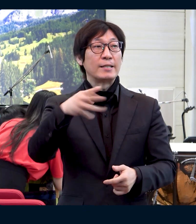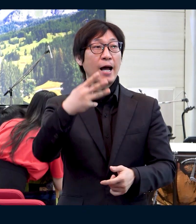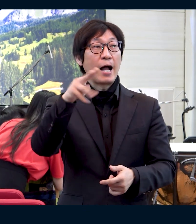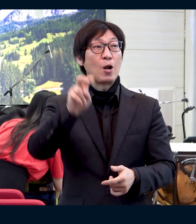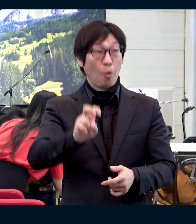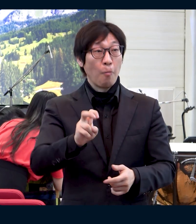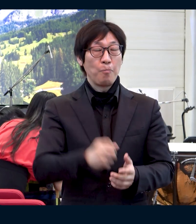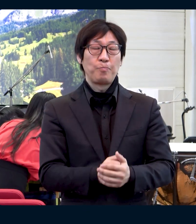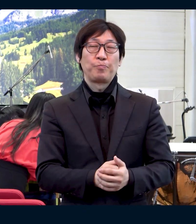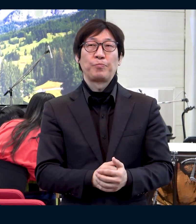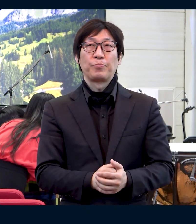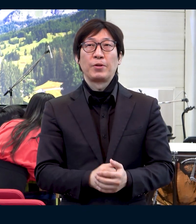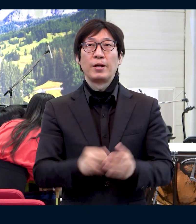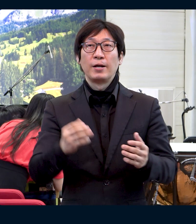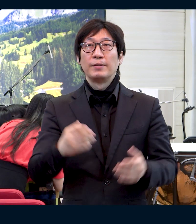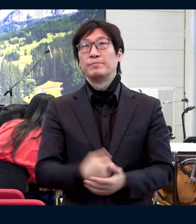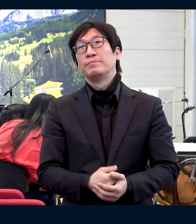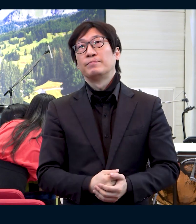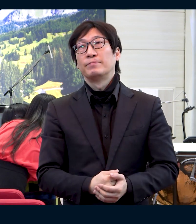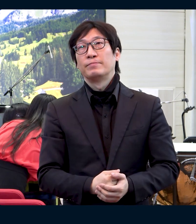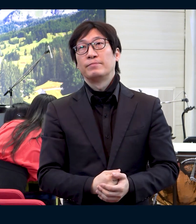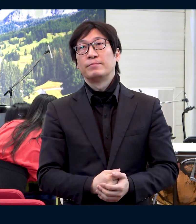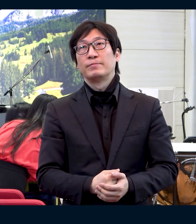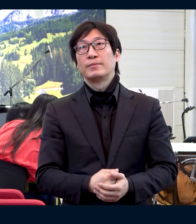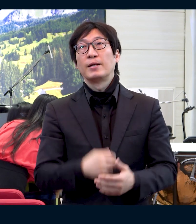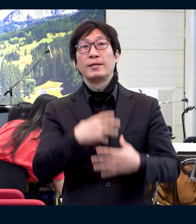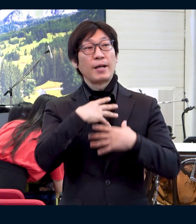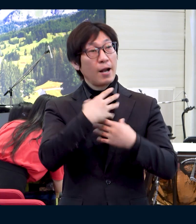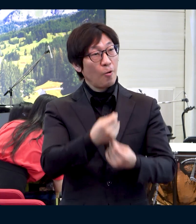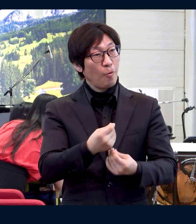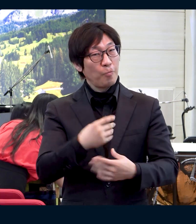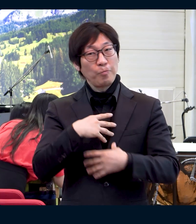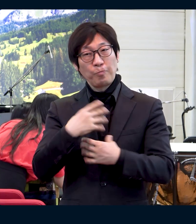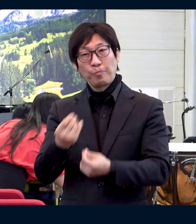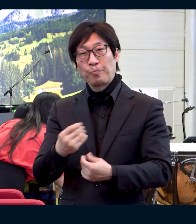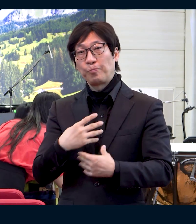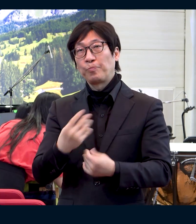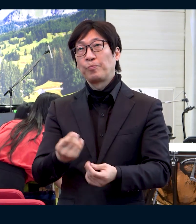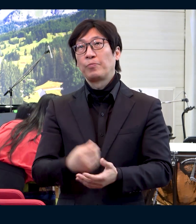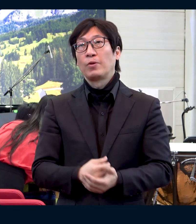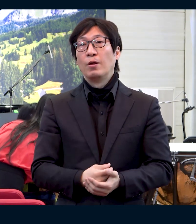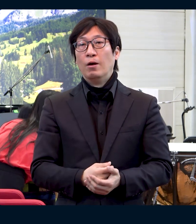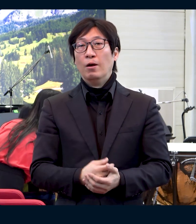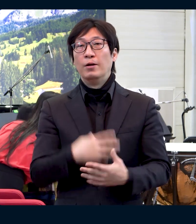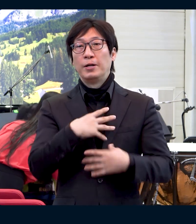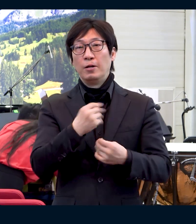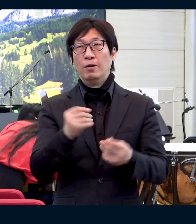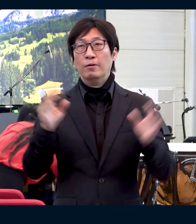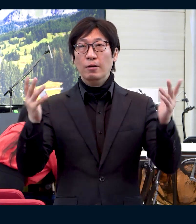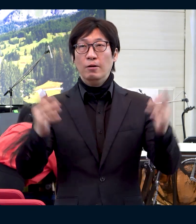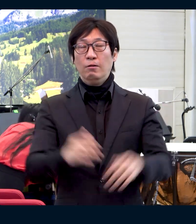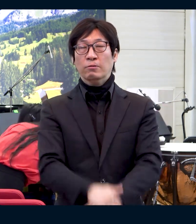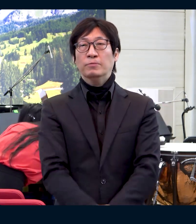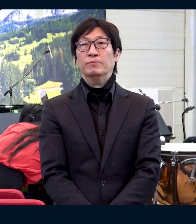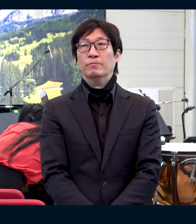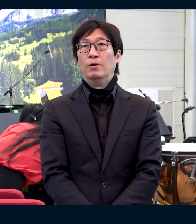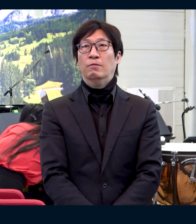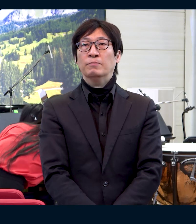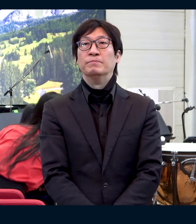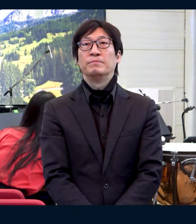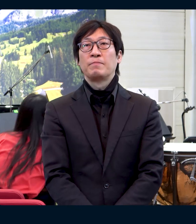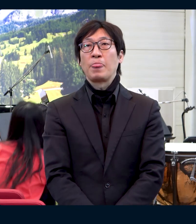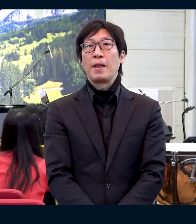우리 아동부 친구들이 축복하며 샬롬 이렇게 인사하도록 하겠습니다. 샬롬, 샬롬,